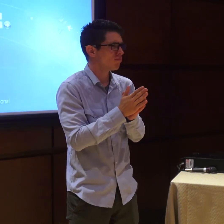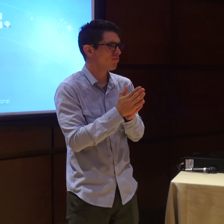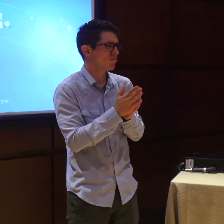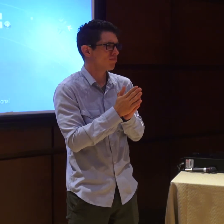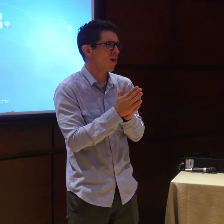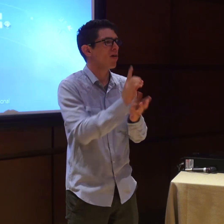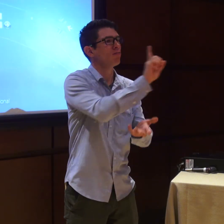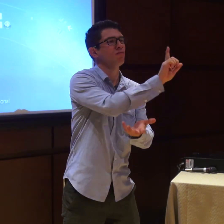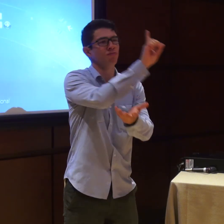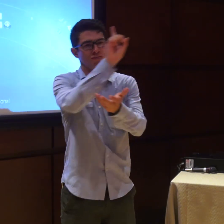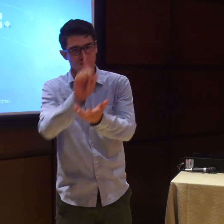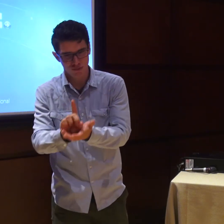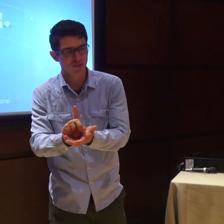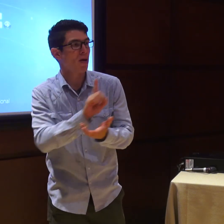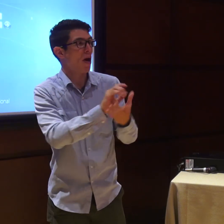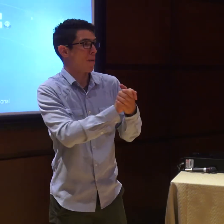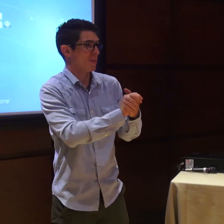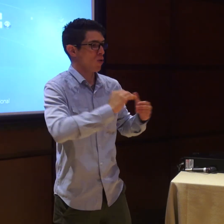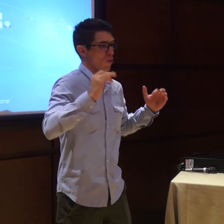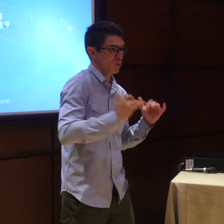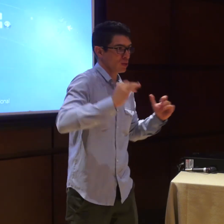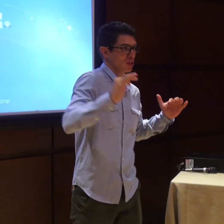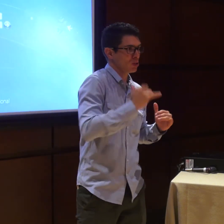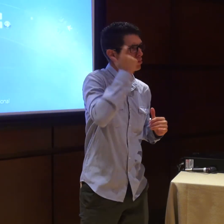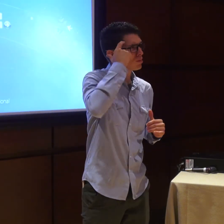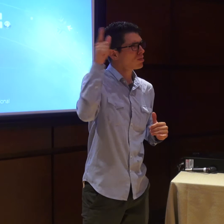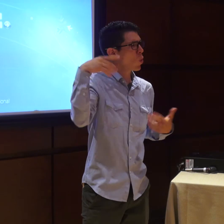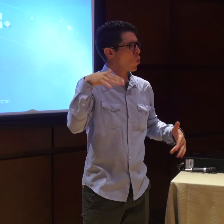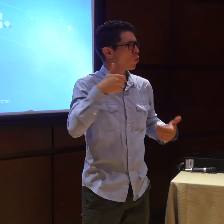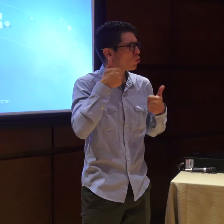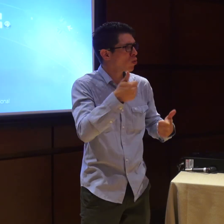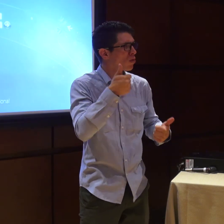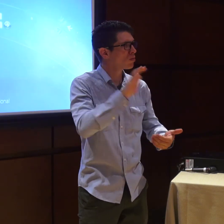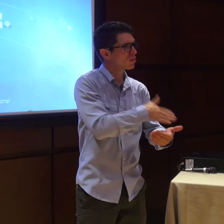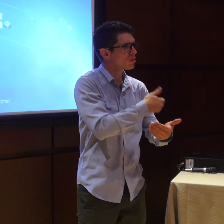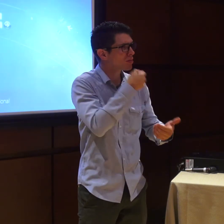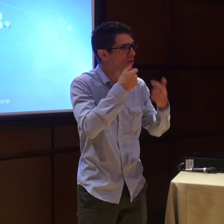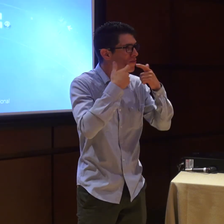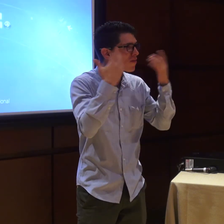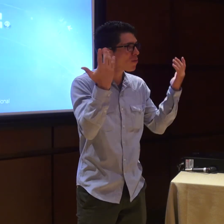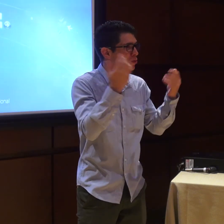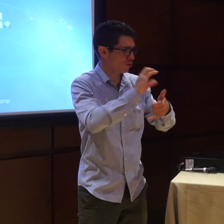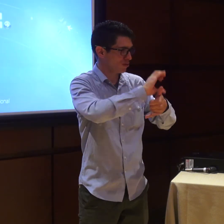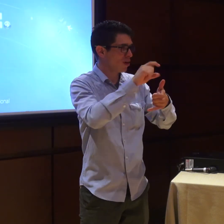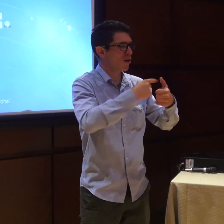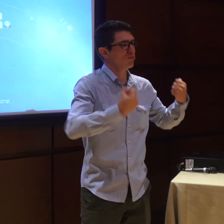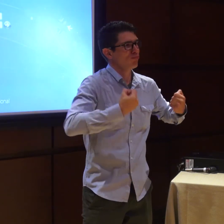Sí, está diciendo Andrés, él se quedó solo porque su familia se fue y él decidió no irse con la familia,